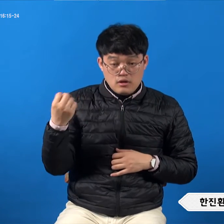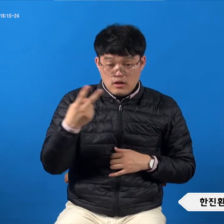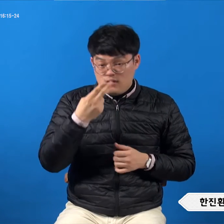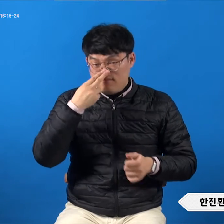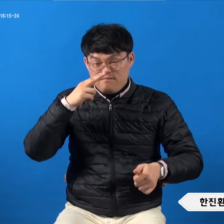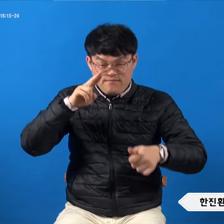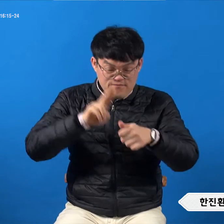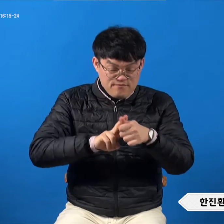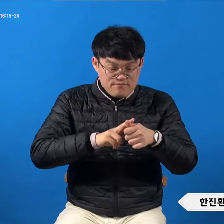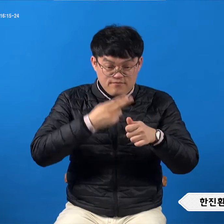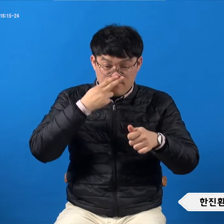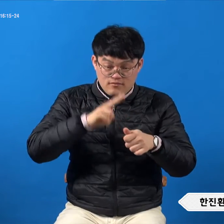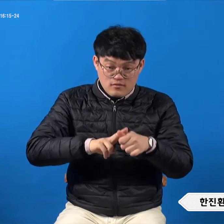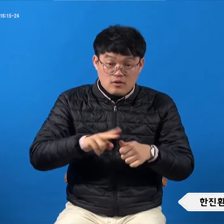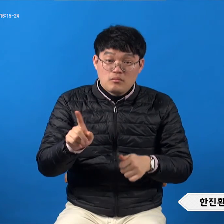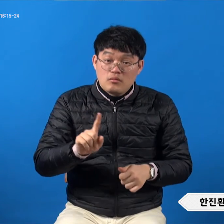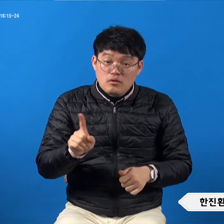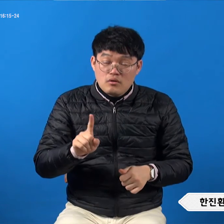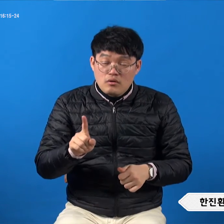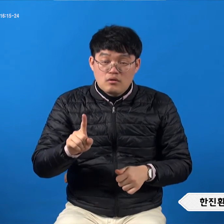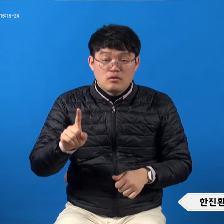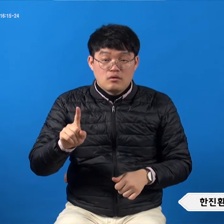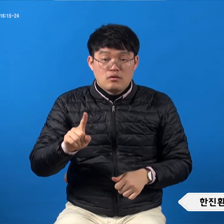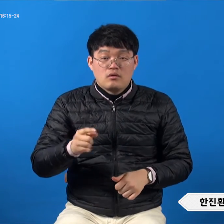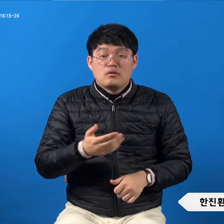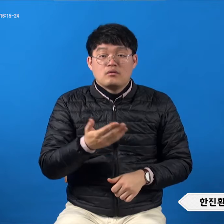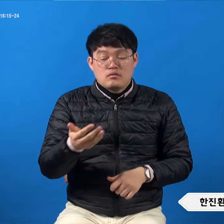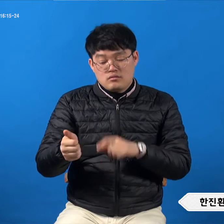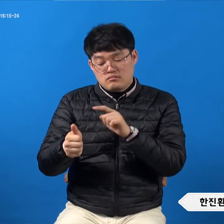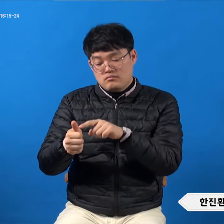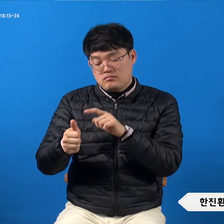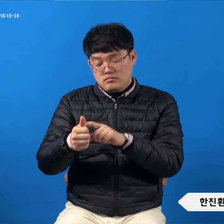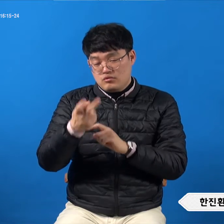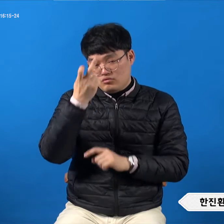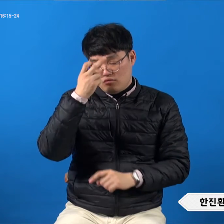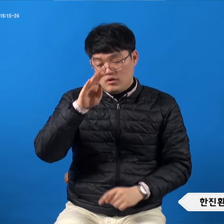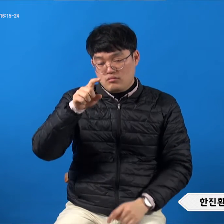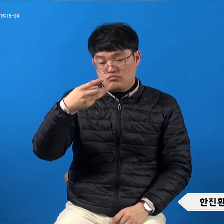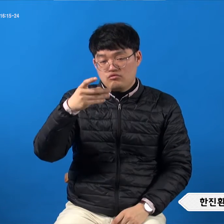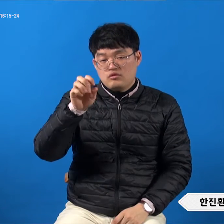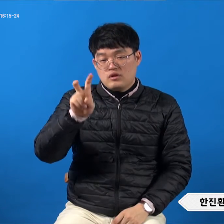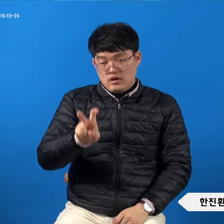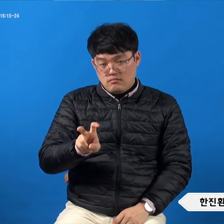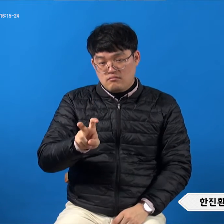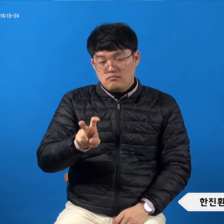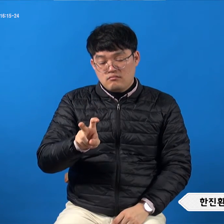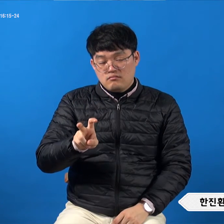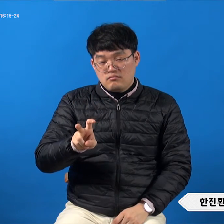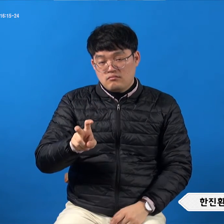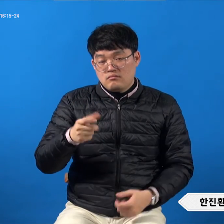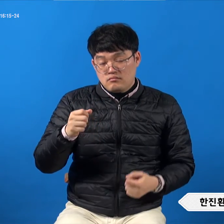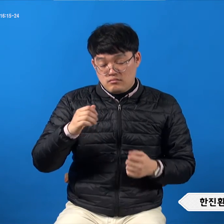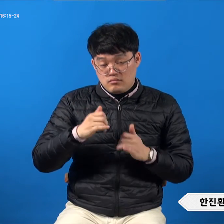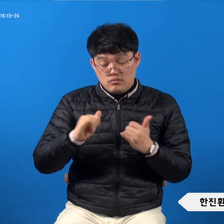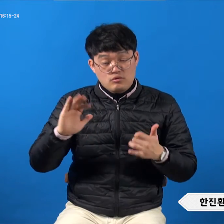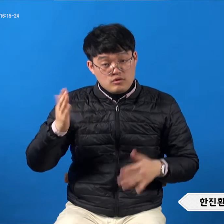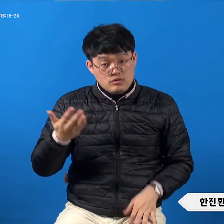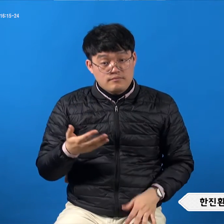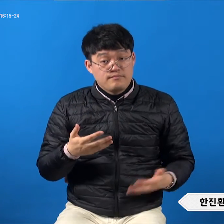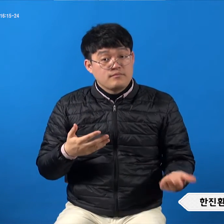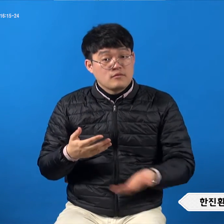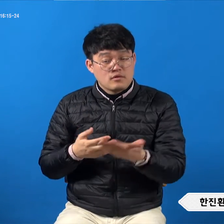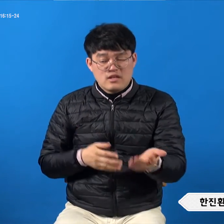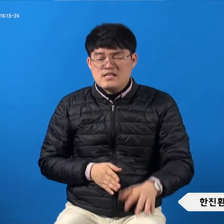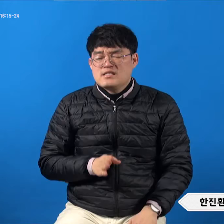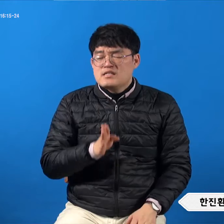다시 한번 도전을 한 것이 오늘날의 최불암을 낳았습니다. 진심 어린 격려 한마디가